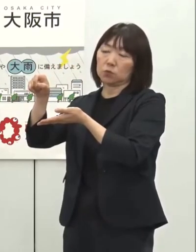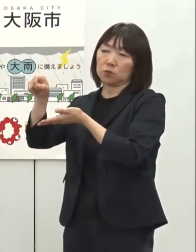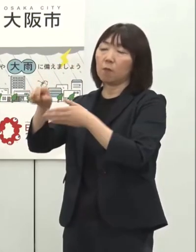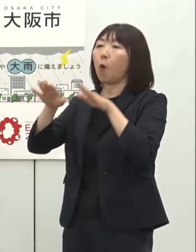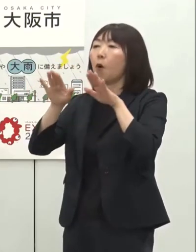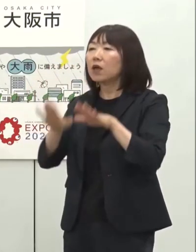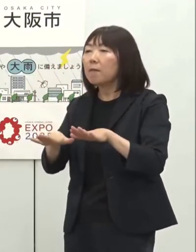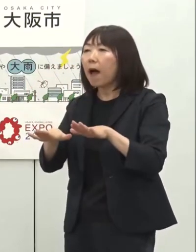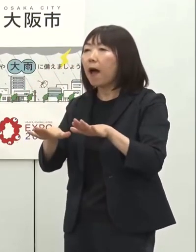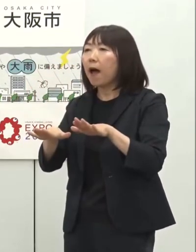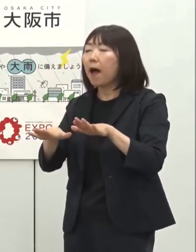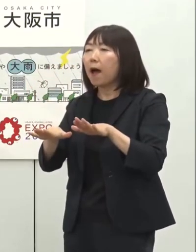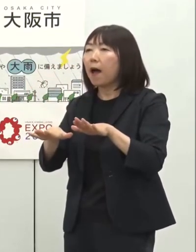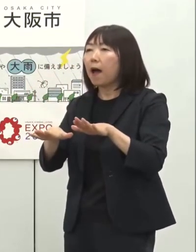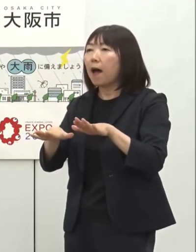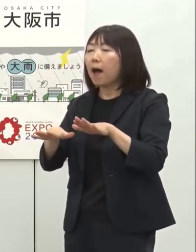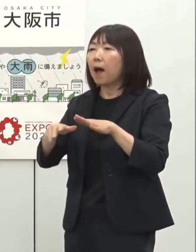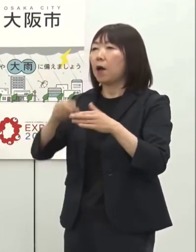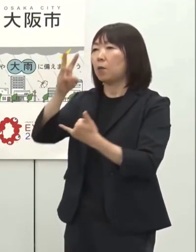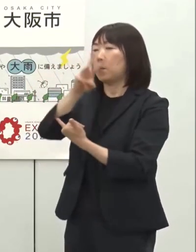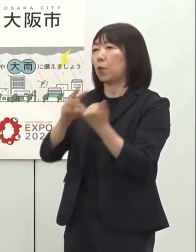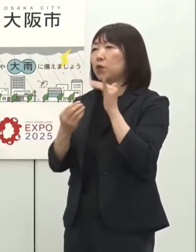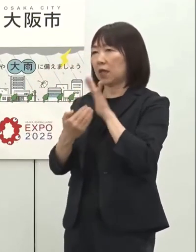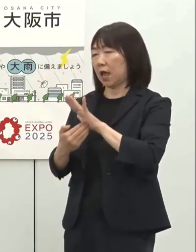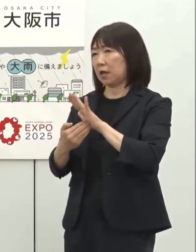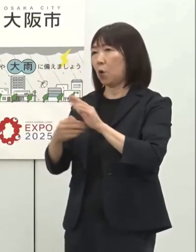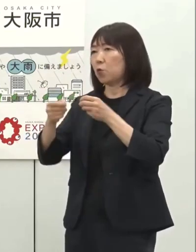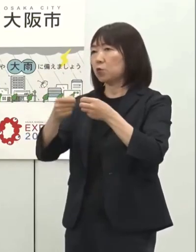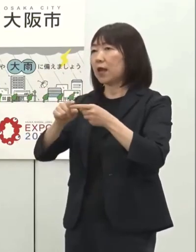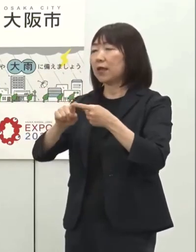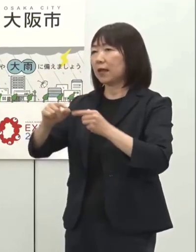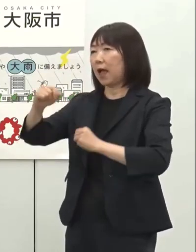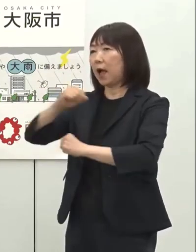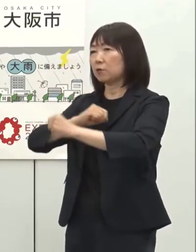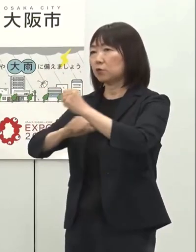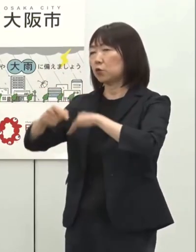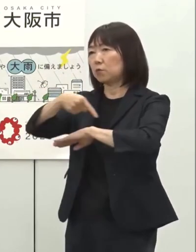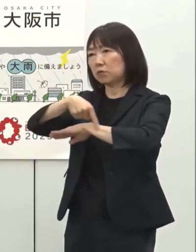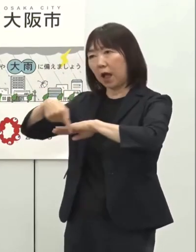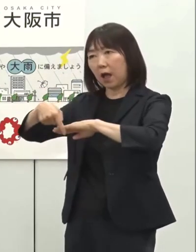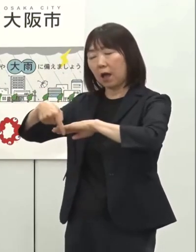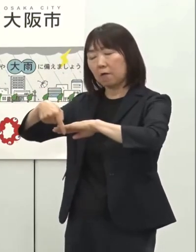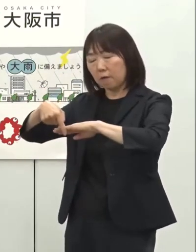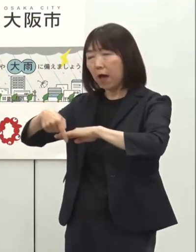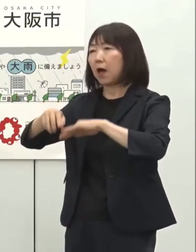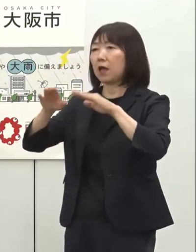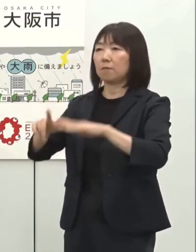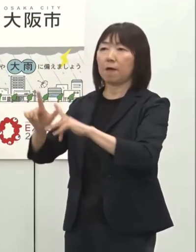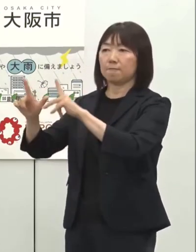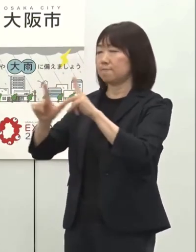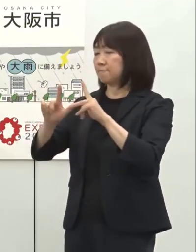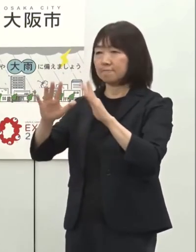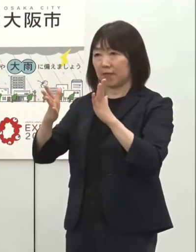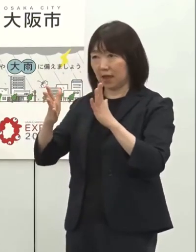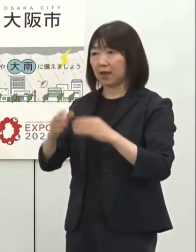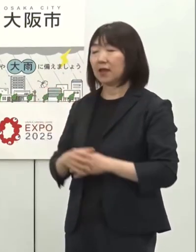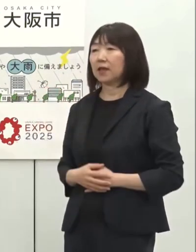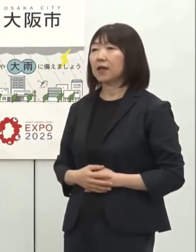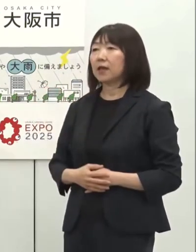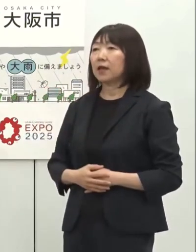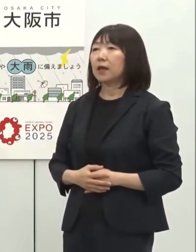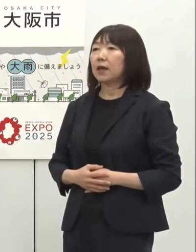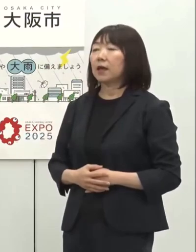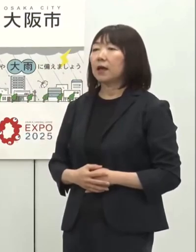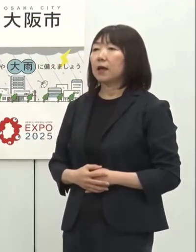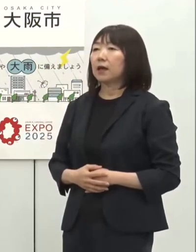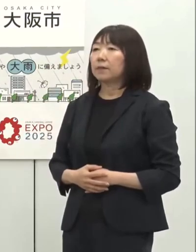防災の具体的なアクションプランについては今時点でまだ状況はいただいておりませんので、まずはこの夏